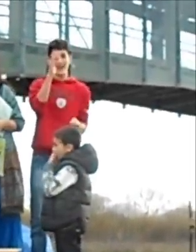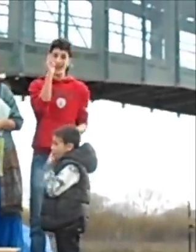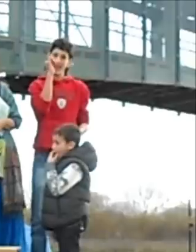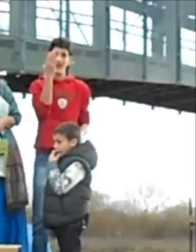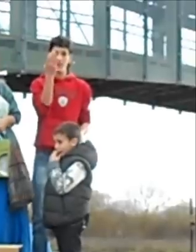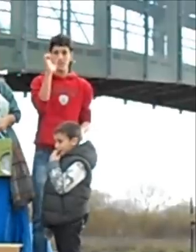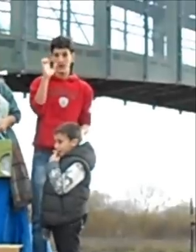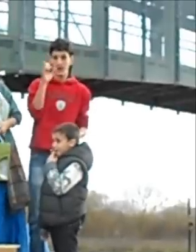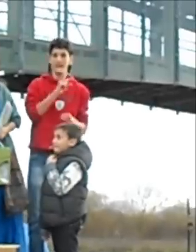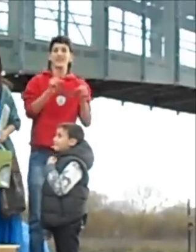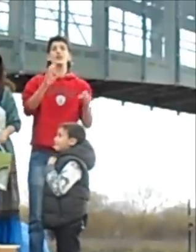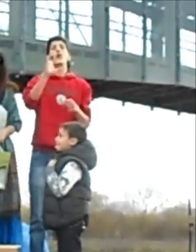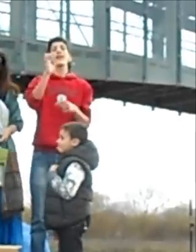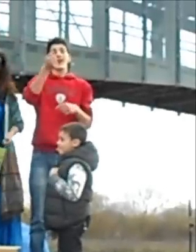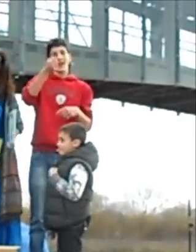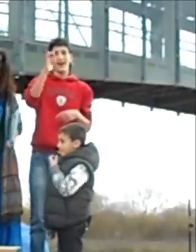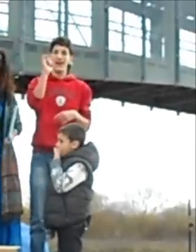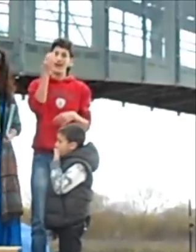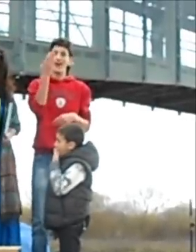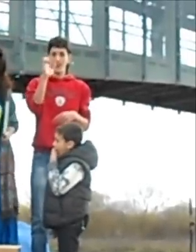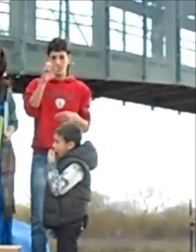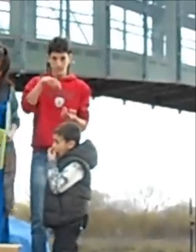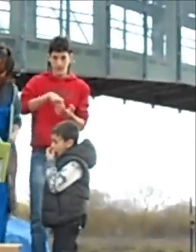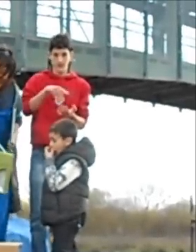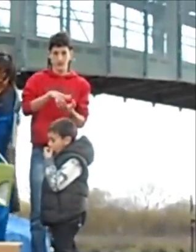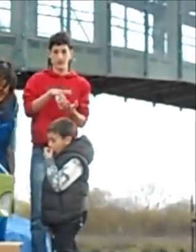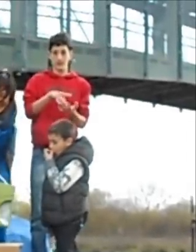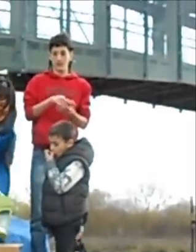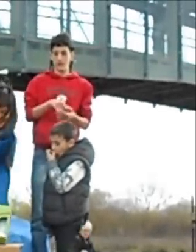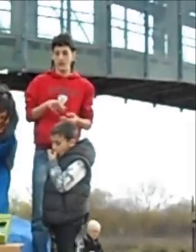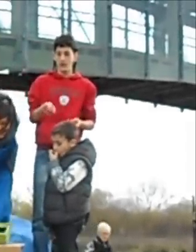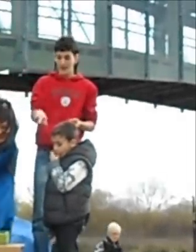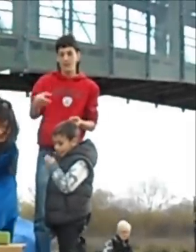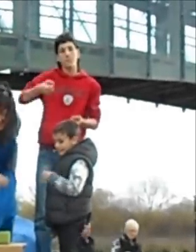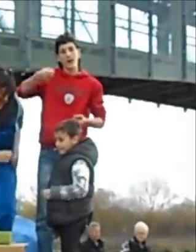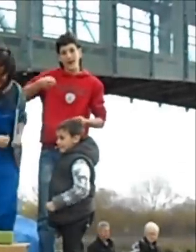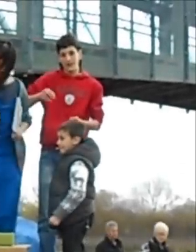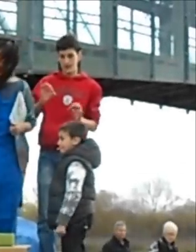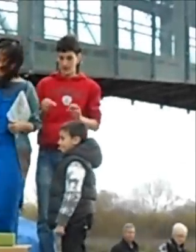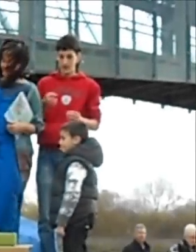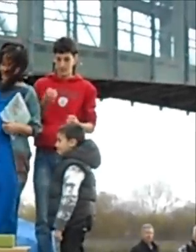y si no, en Caipe. Miren este maletín.